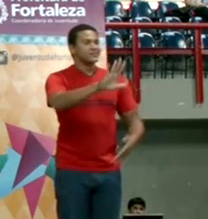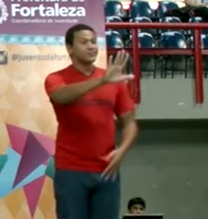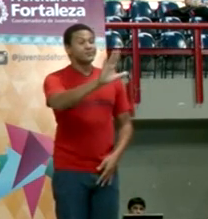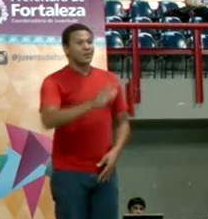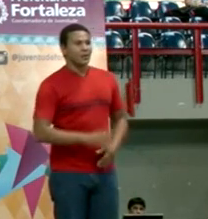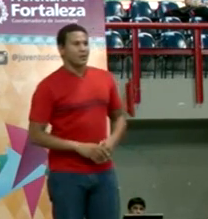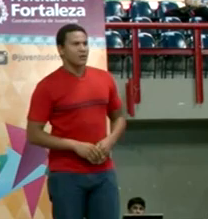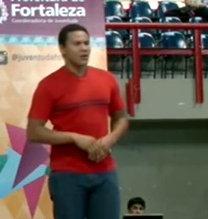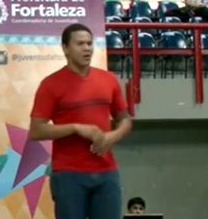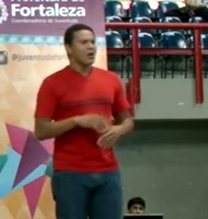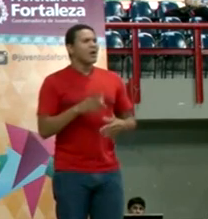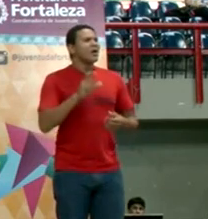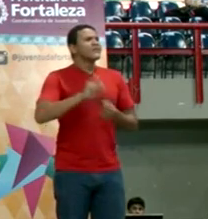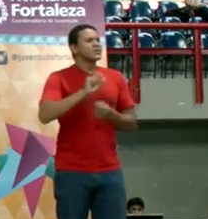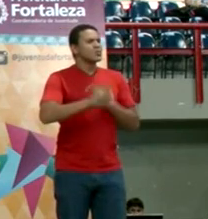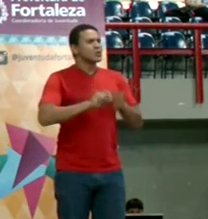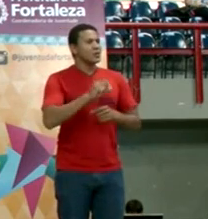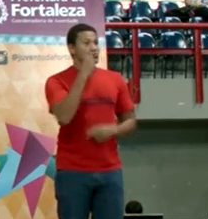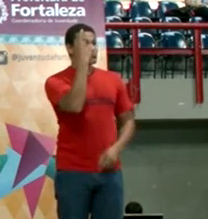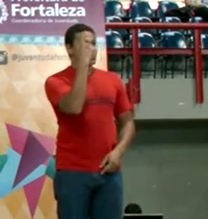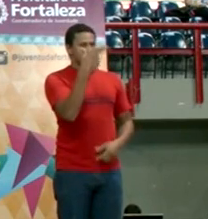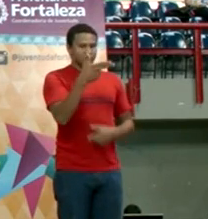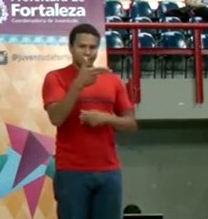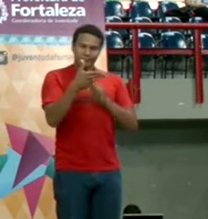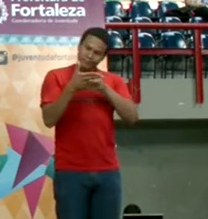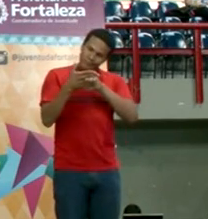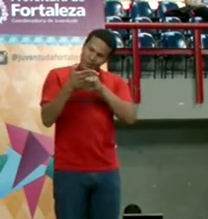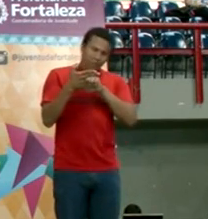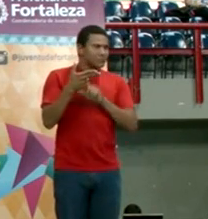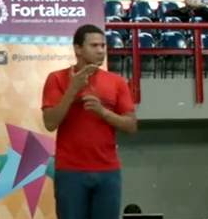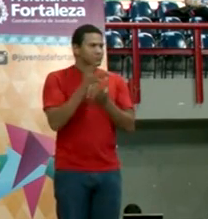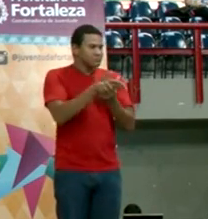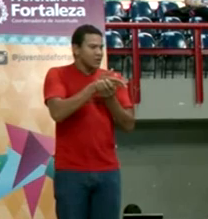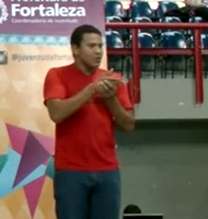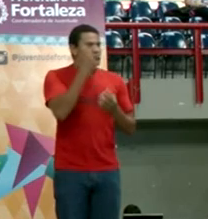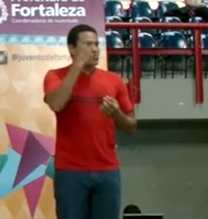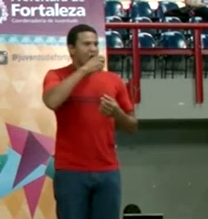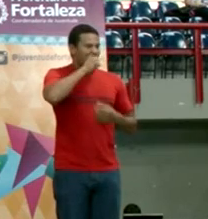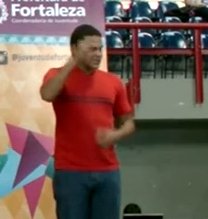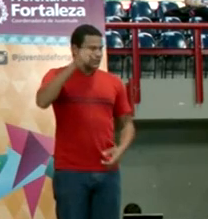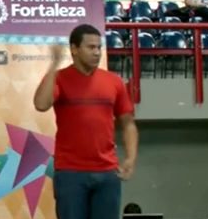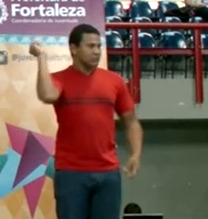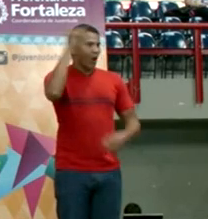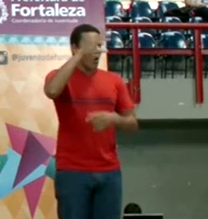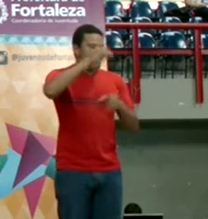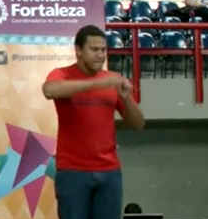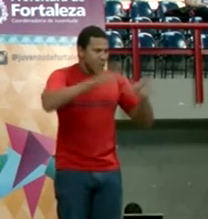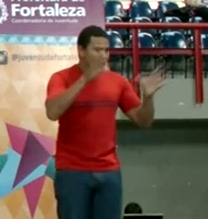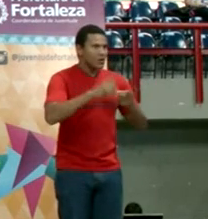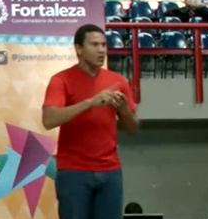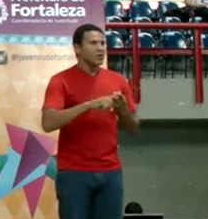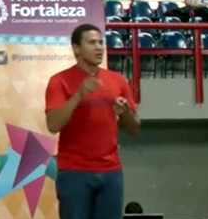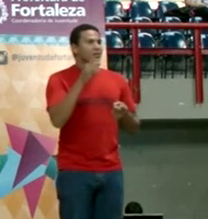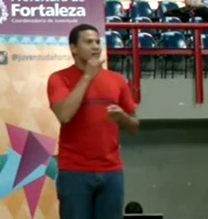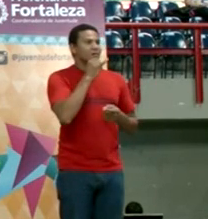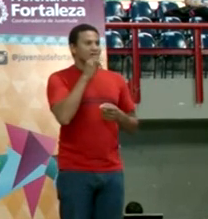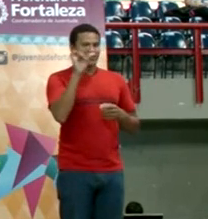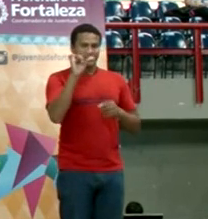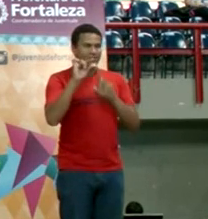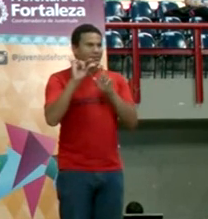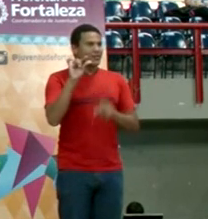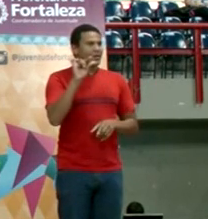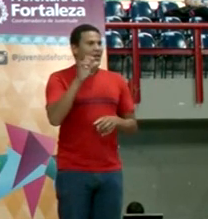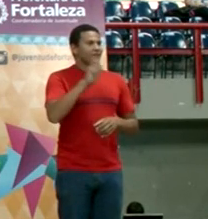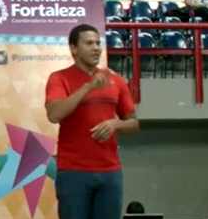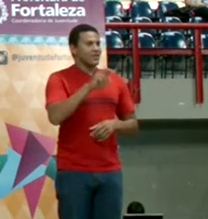que é que eles vão usar para matar? Eles estão com uma pistola, uma granada e uma cápsula de veneno, porque a ideia era o seguinte,